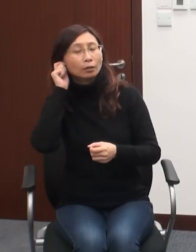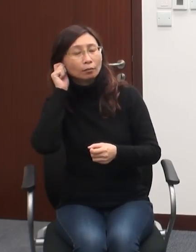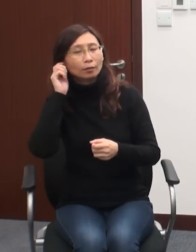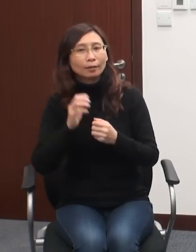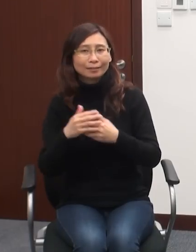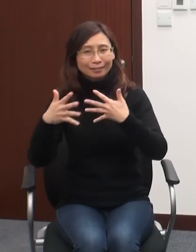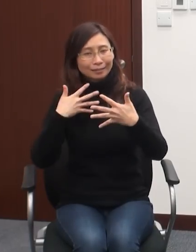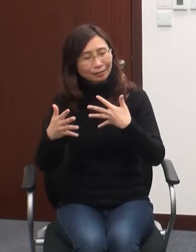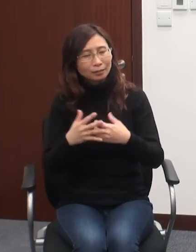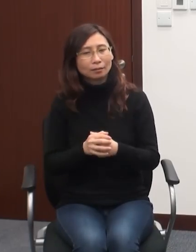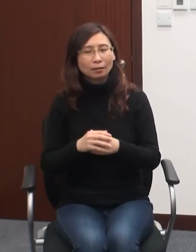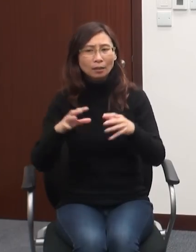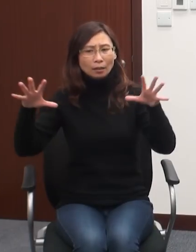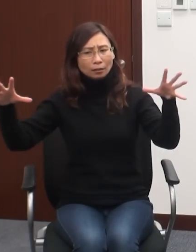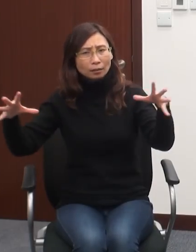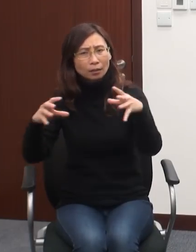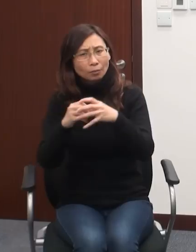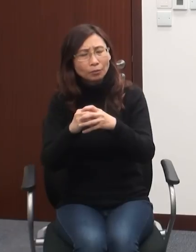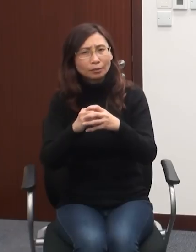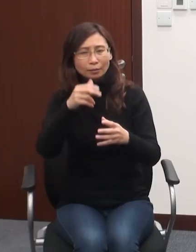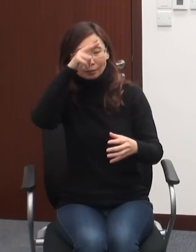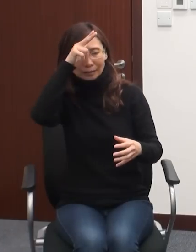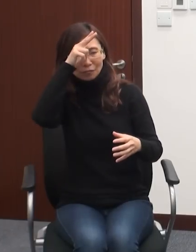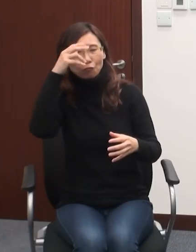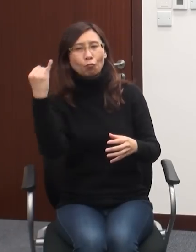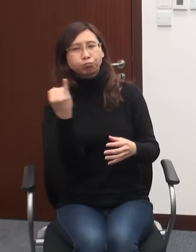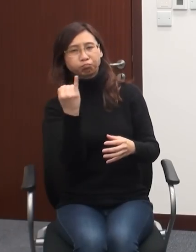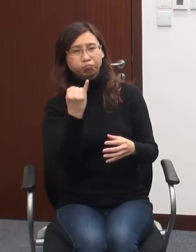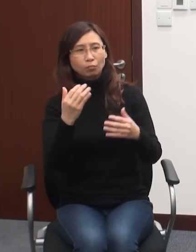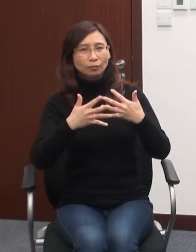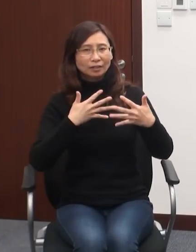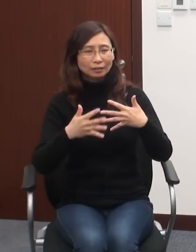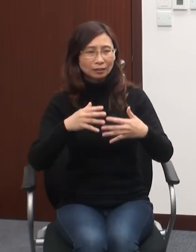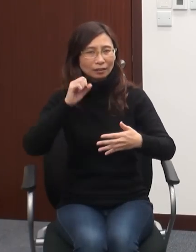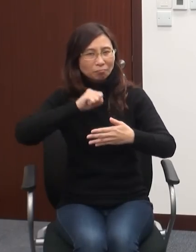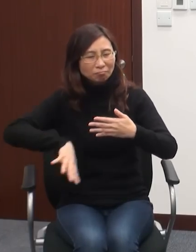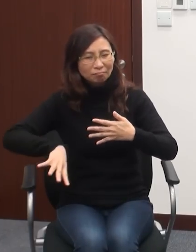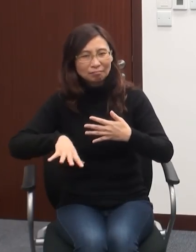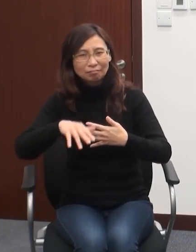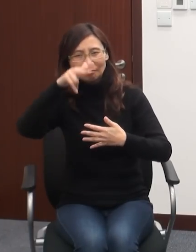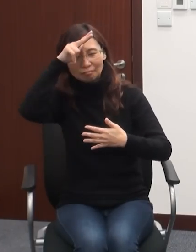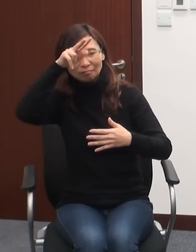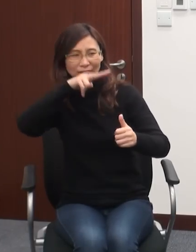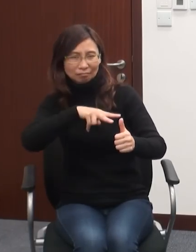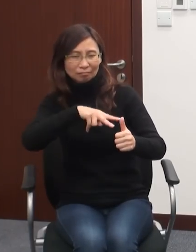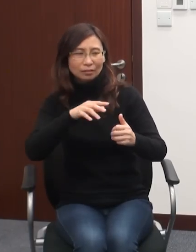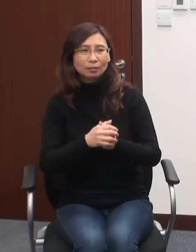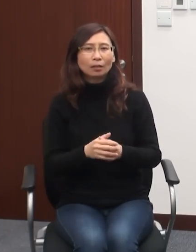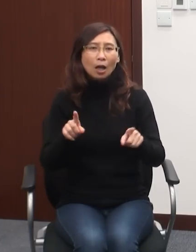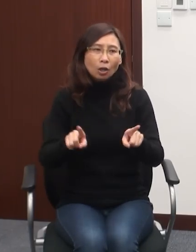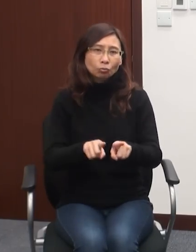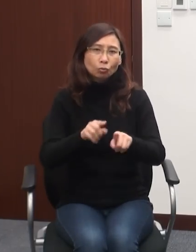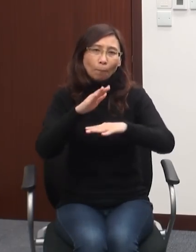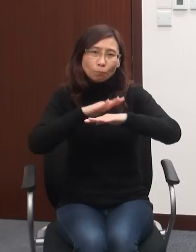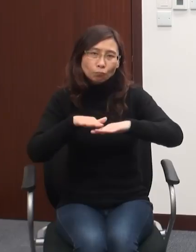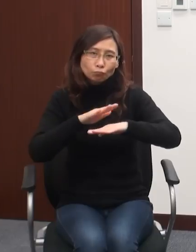為咗依啲咁嘅即係政府嘅醜聞啊、依啲失政啊，同依一個即係普選有咩關